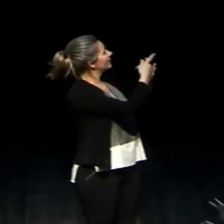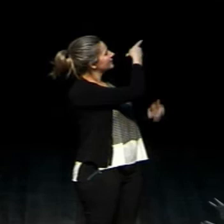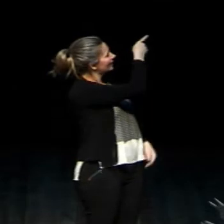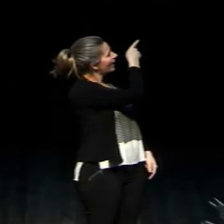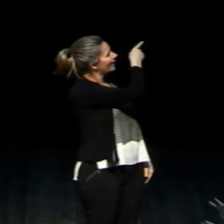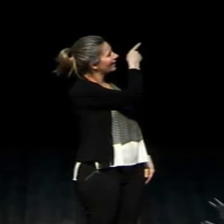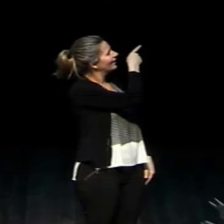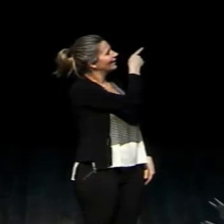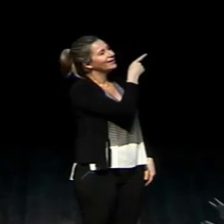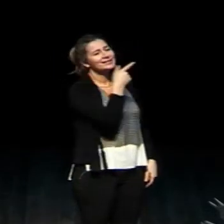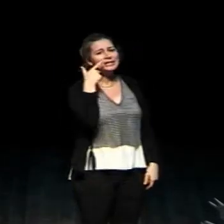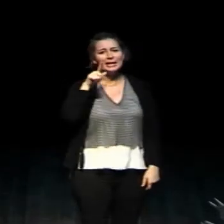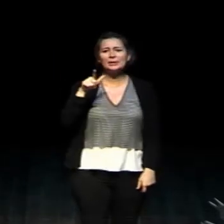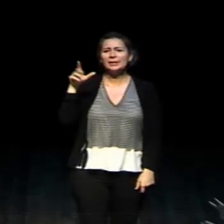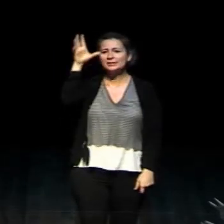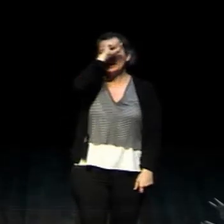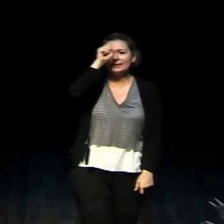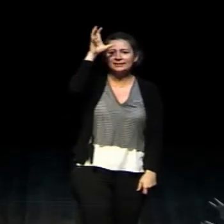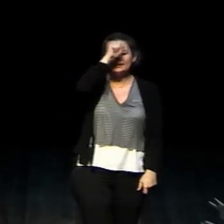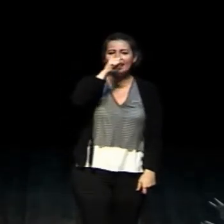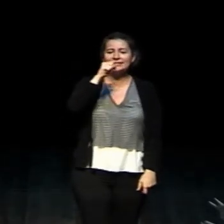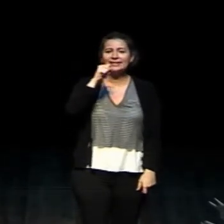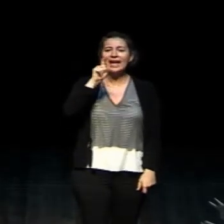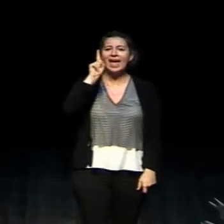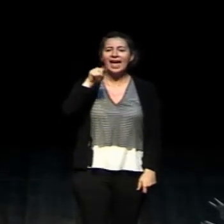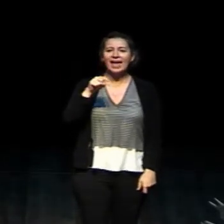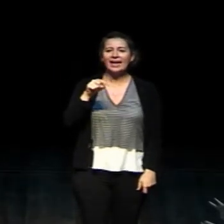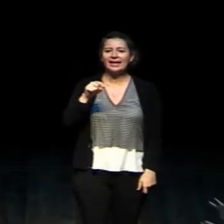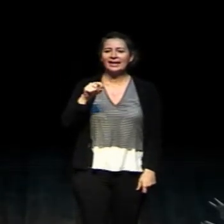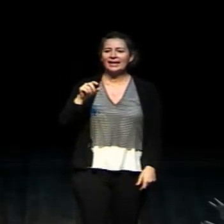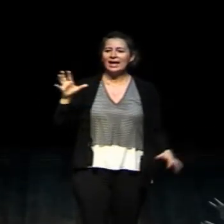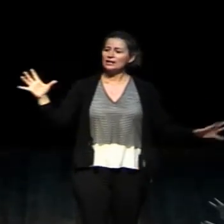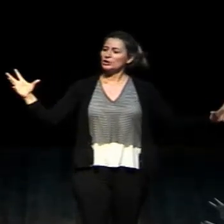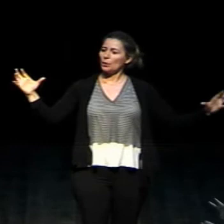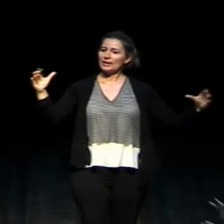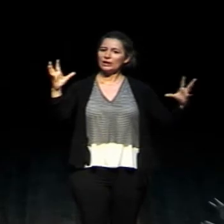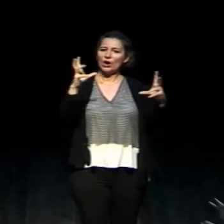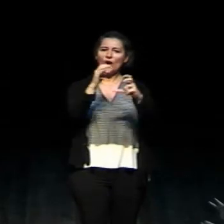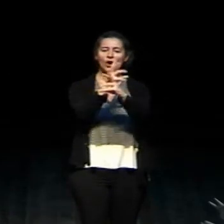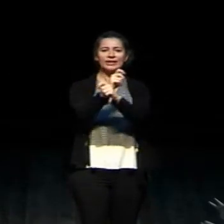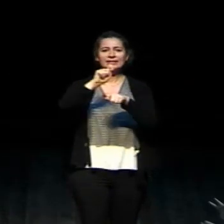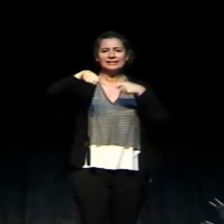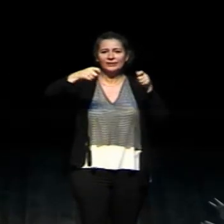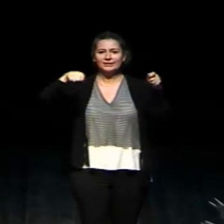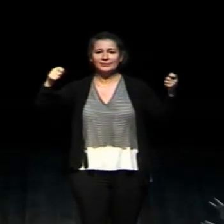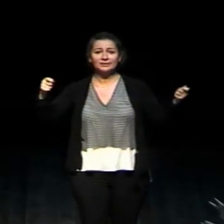foi uma perspectiva, uma crença vinda do aluno com relação à visão de língua e aprendizagem. Então, esse processo